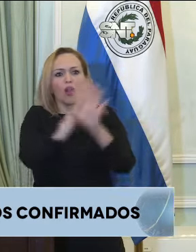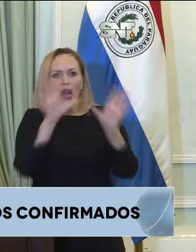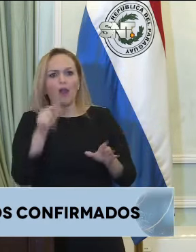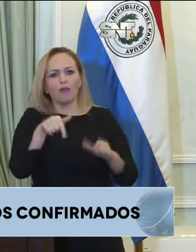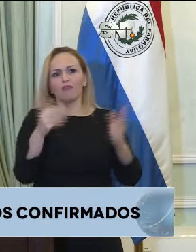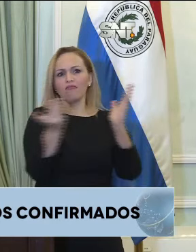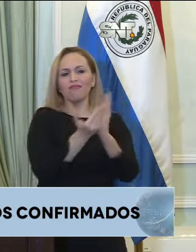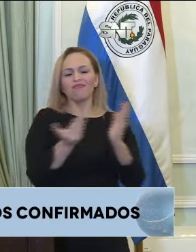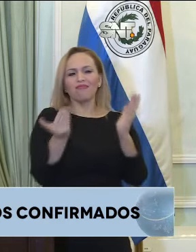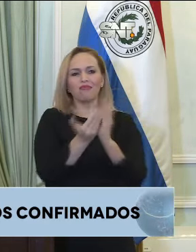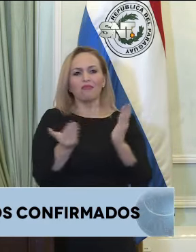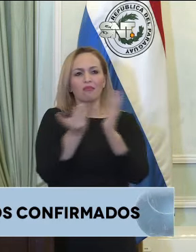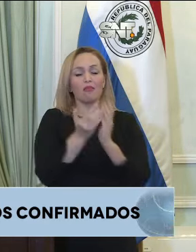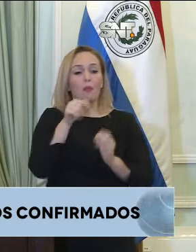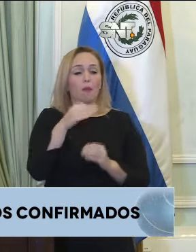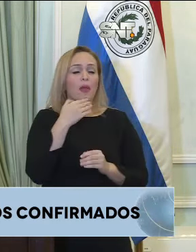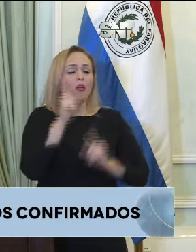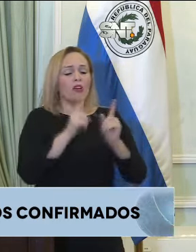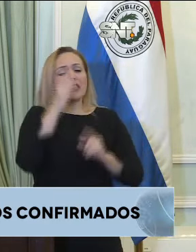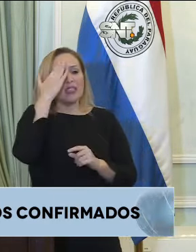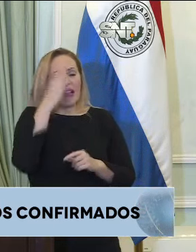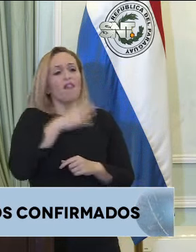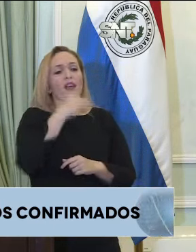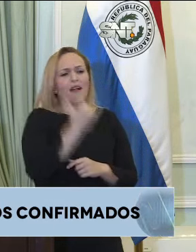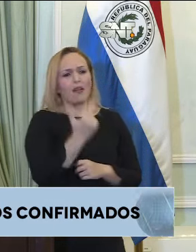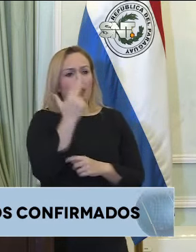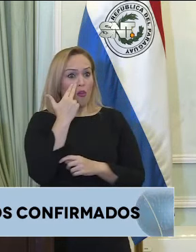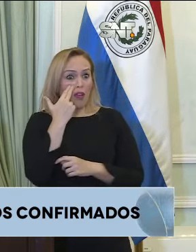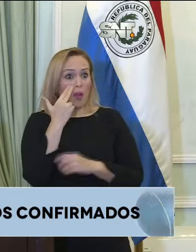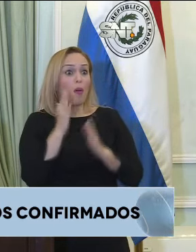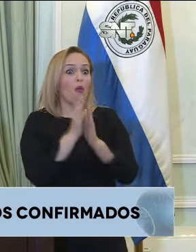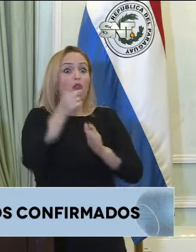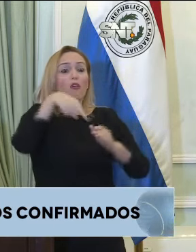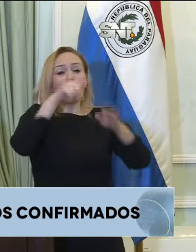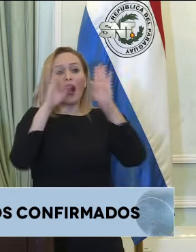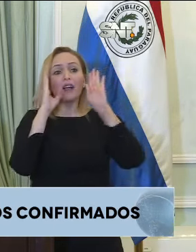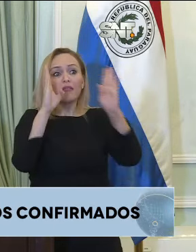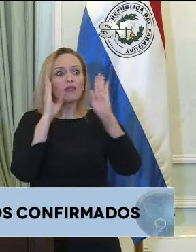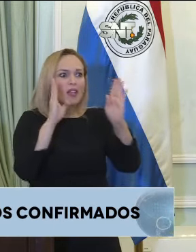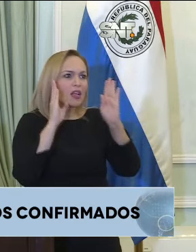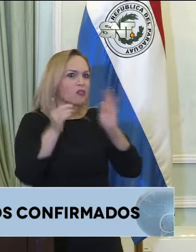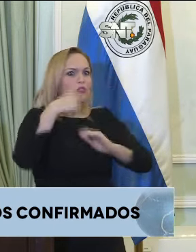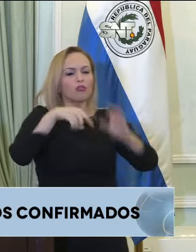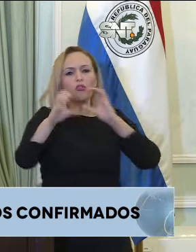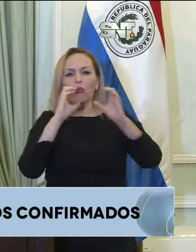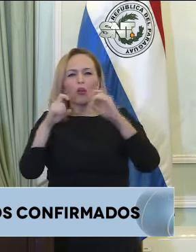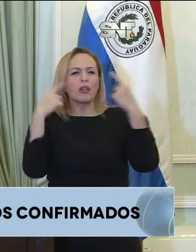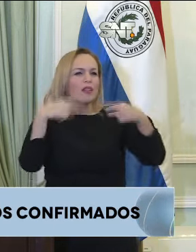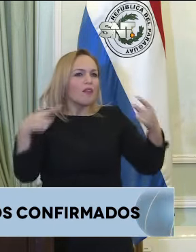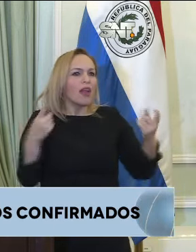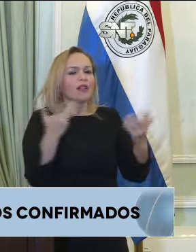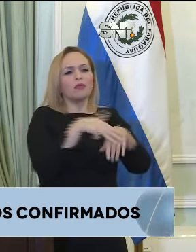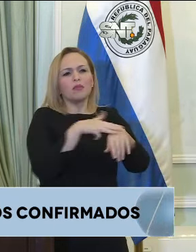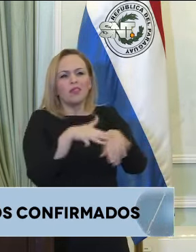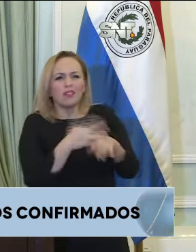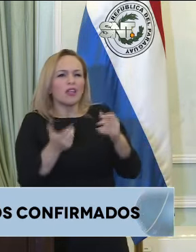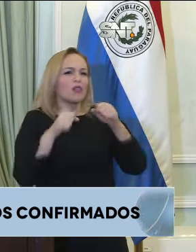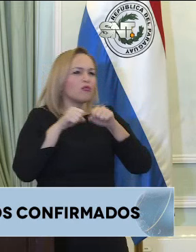sino que se abordan en sus consecuencias. Por ende, les pido que estén atentos a la comunicación de las diferentes instituciones